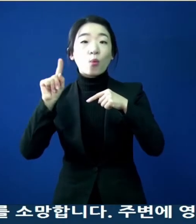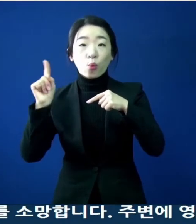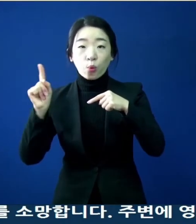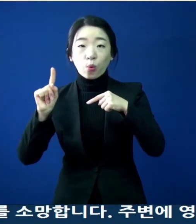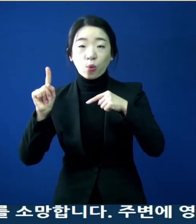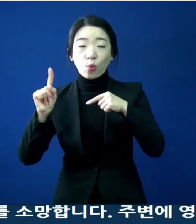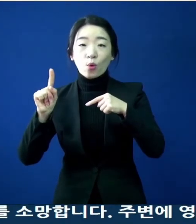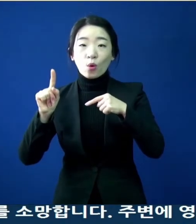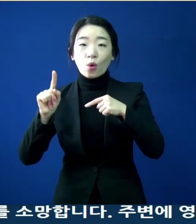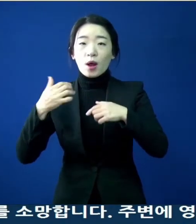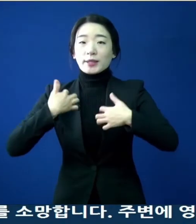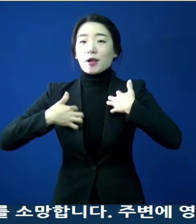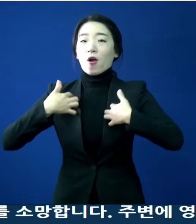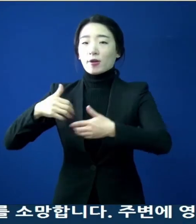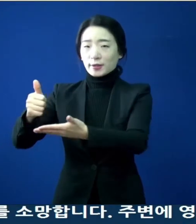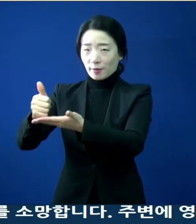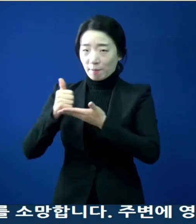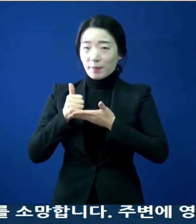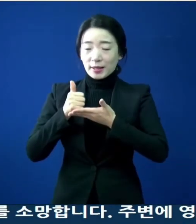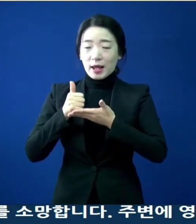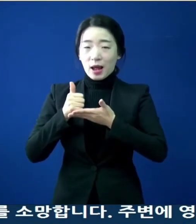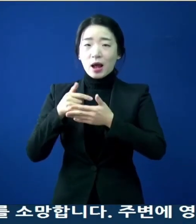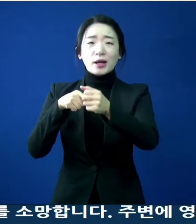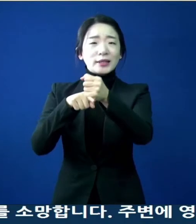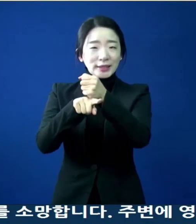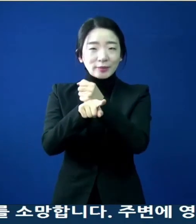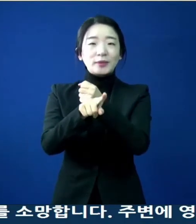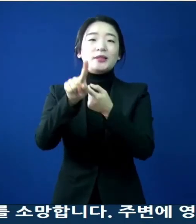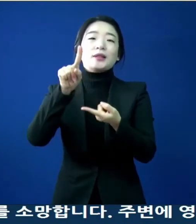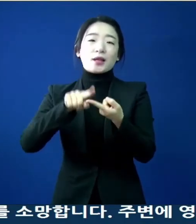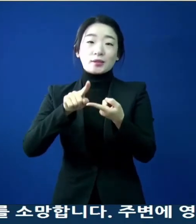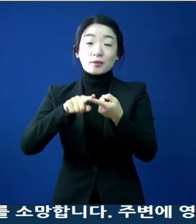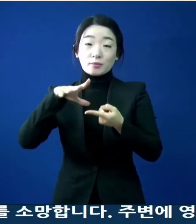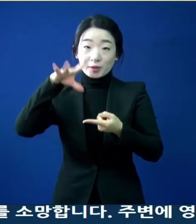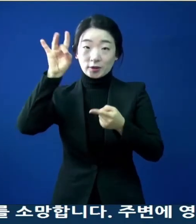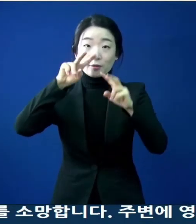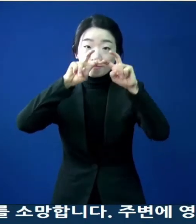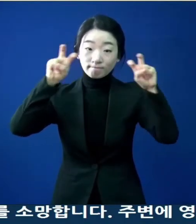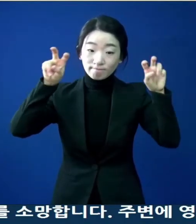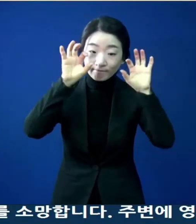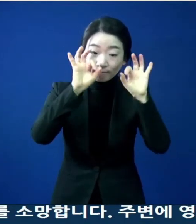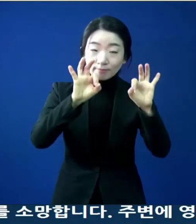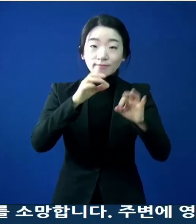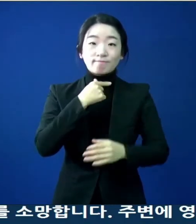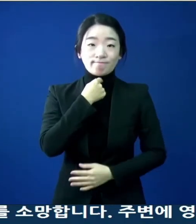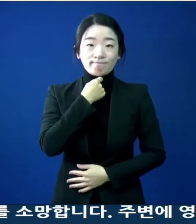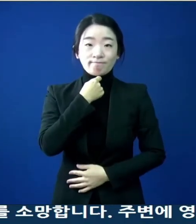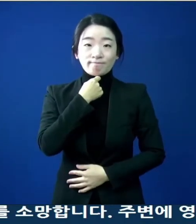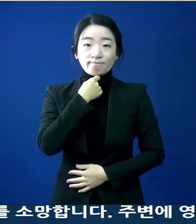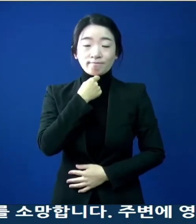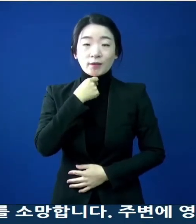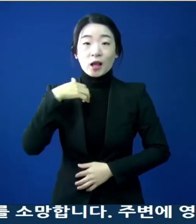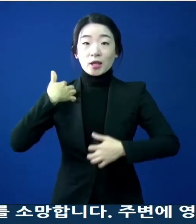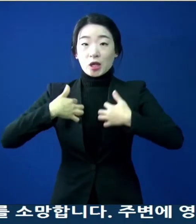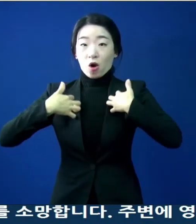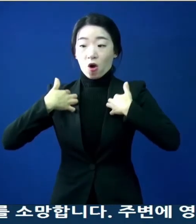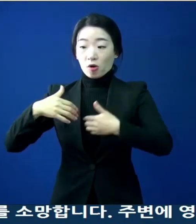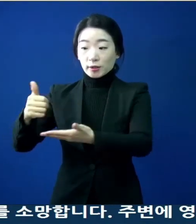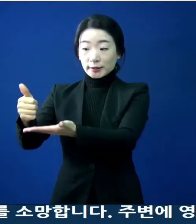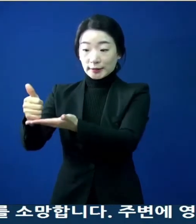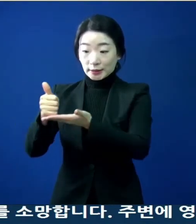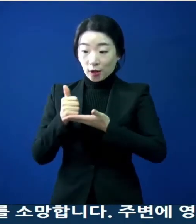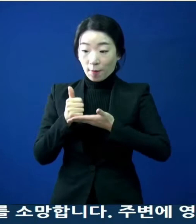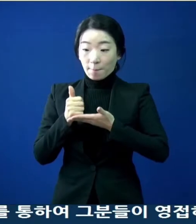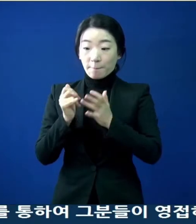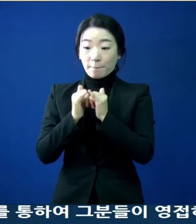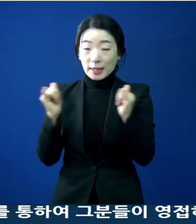주는 영접하다라는 의미가 무엇인지를 먼저 살펴보려고 합니다. 우리가 정말 영접했다면 영접한